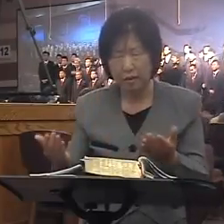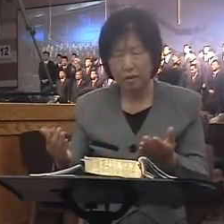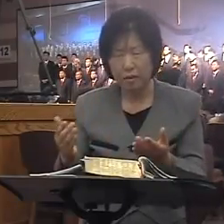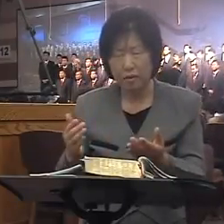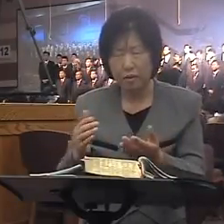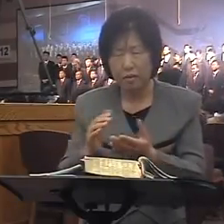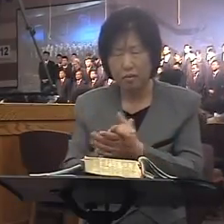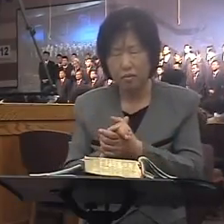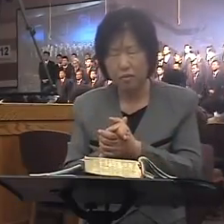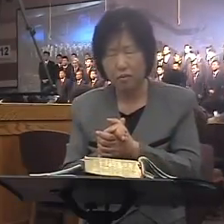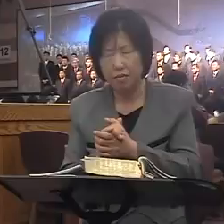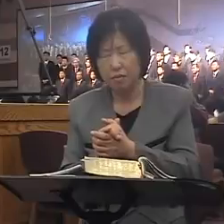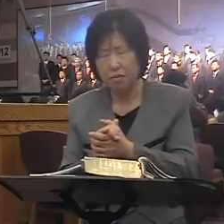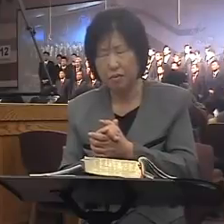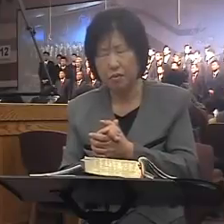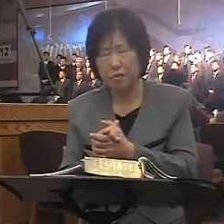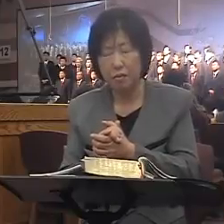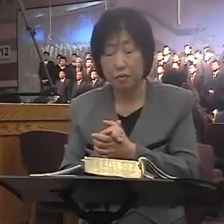아멘.